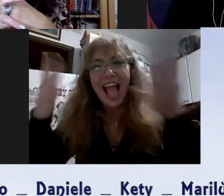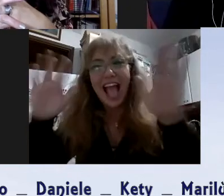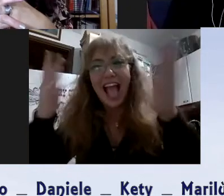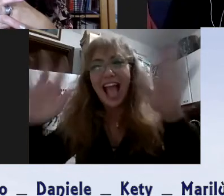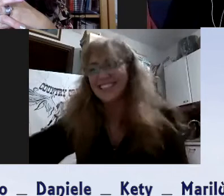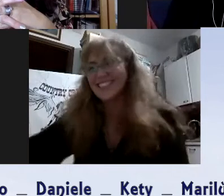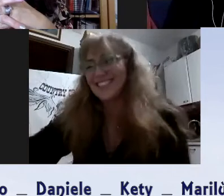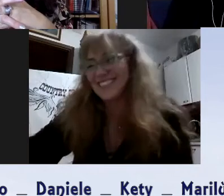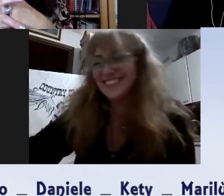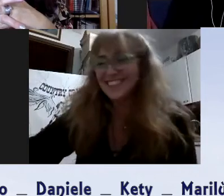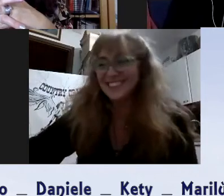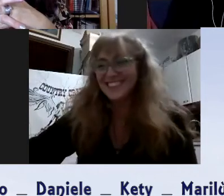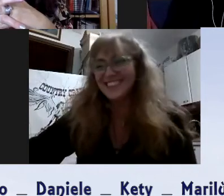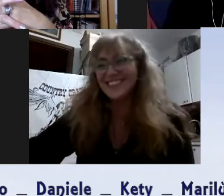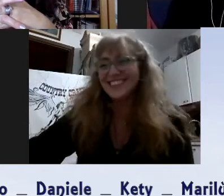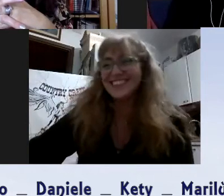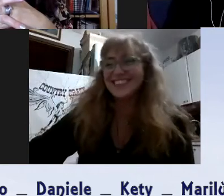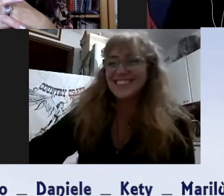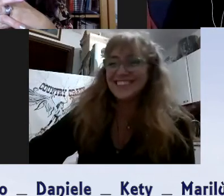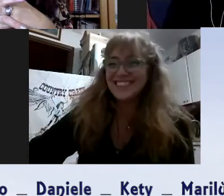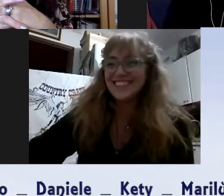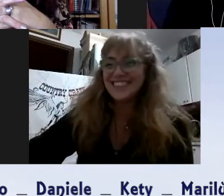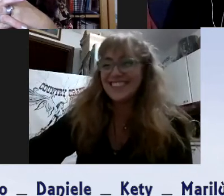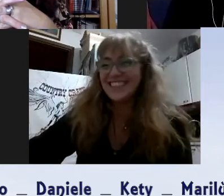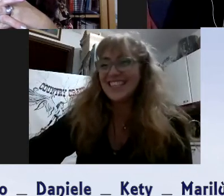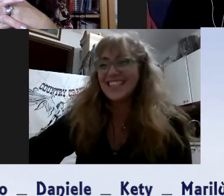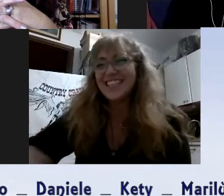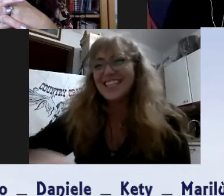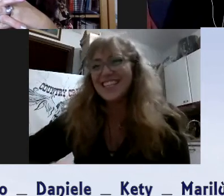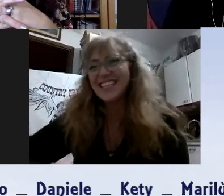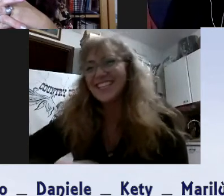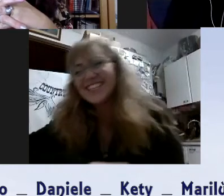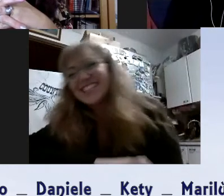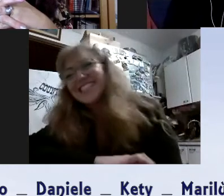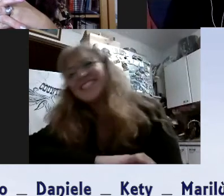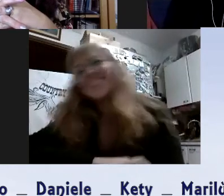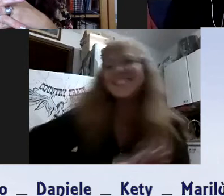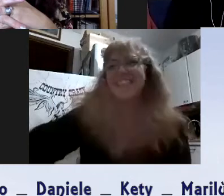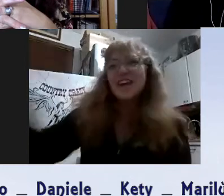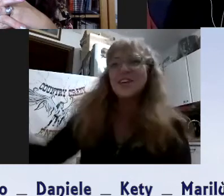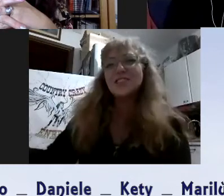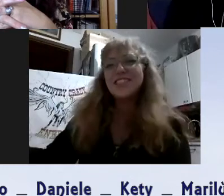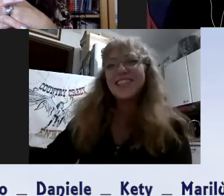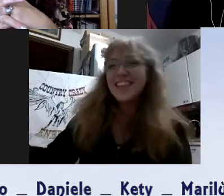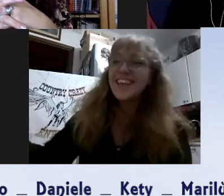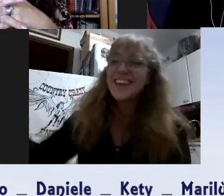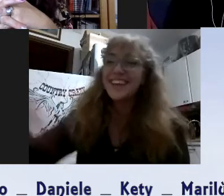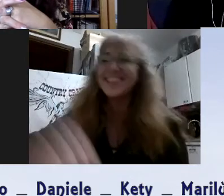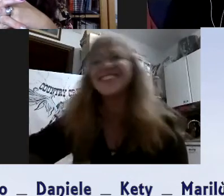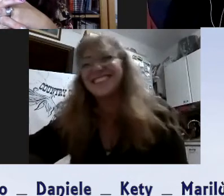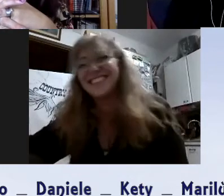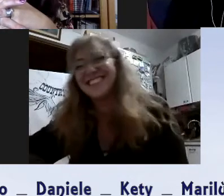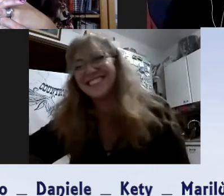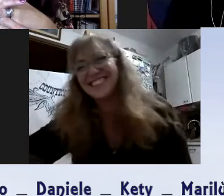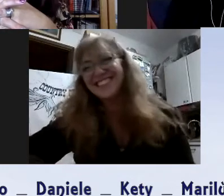E poi vado oltre, andiamo da Katie Berardi, Country Christy Energy. Ciao Katie. Ciao a